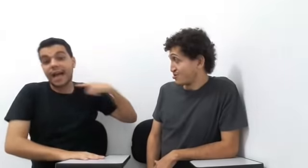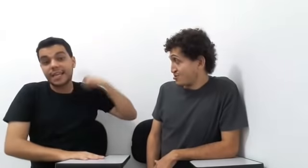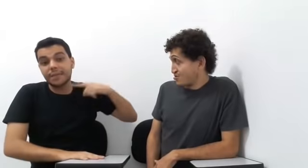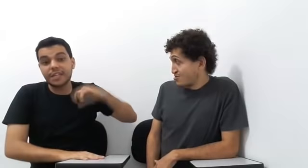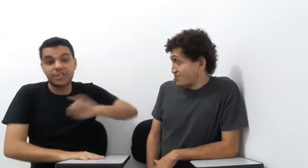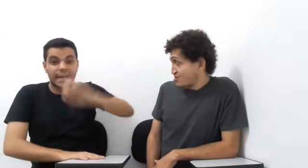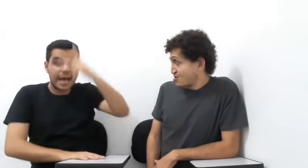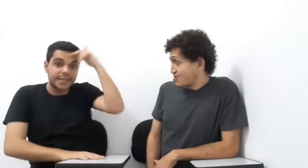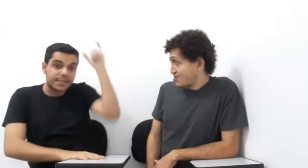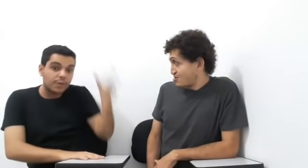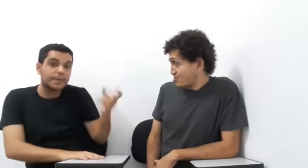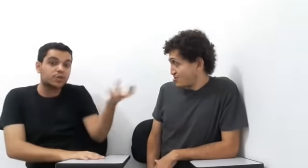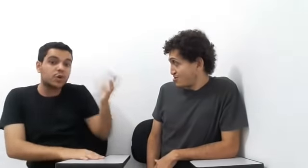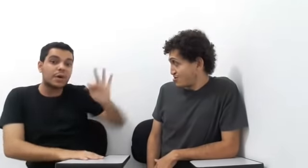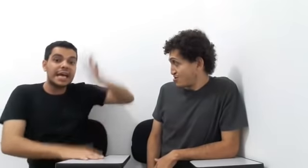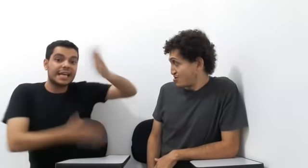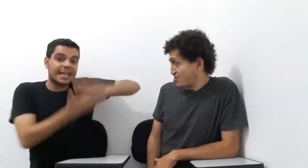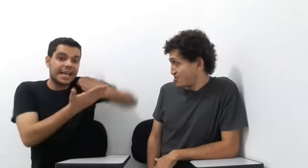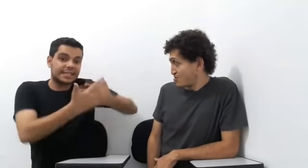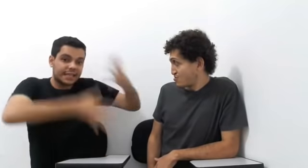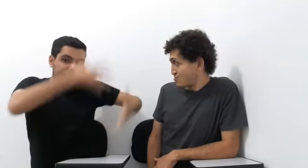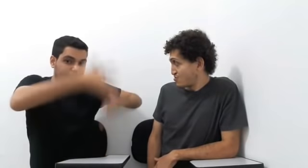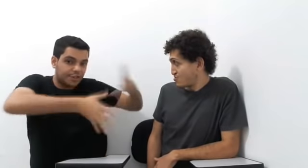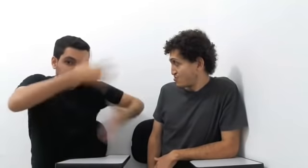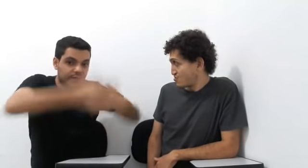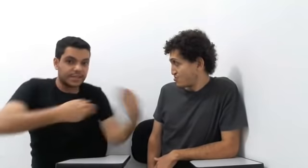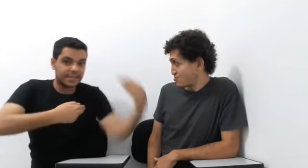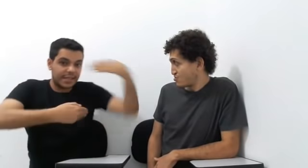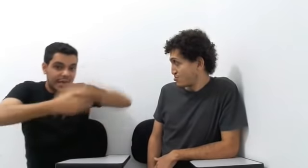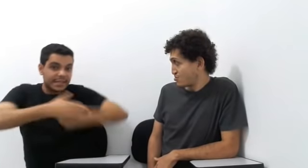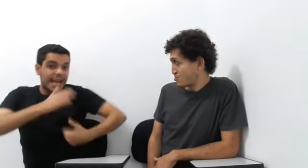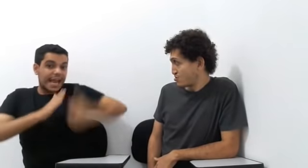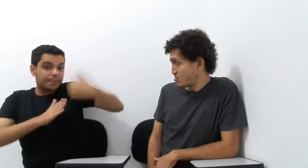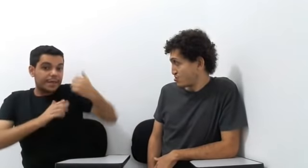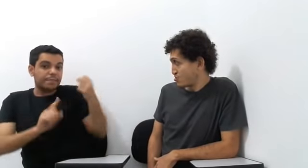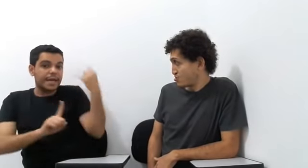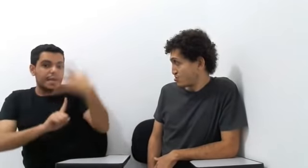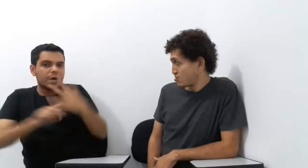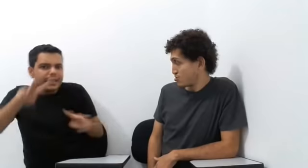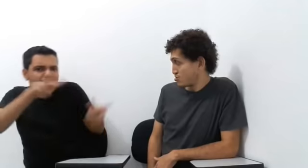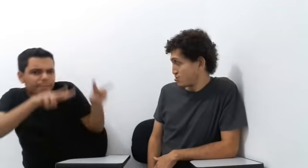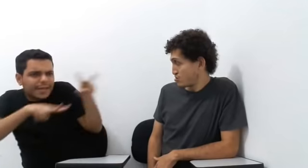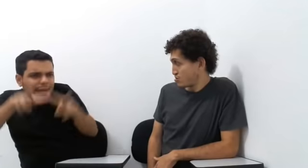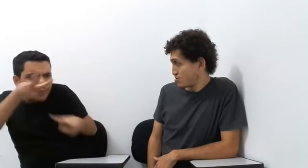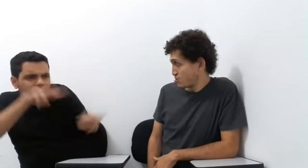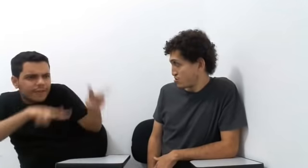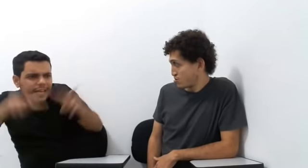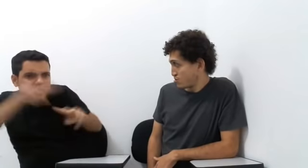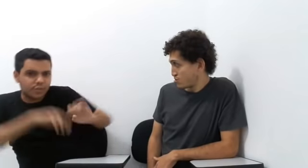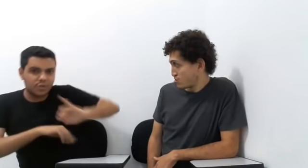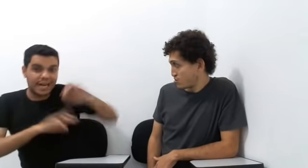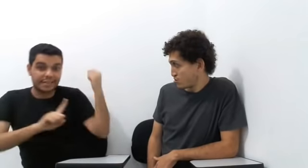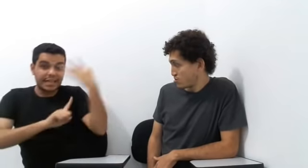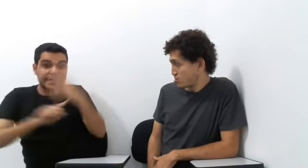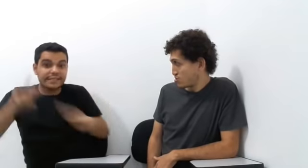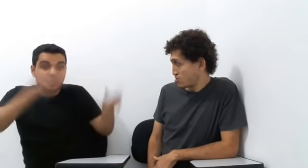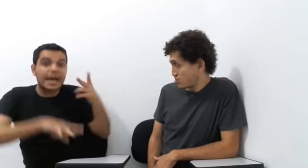em Minas Gerais, se uma pessoa quer ser intérprete de língua de sinais, ela primeiro tem que passar por uma avaliação do CAS. Se o CAS